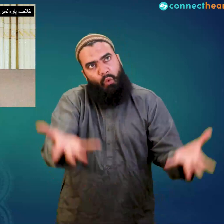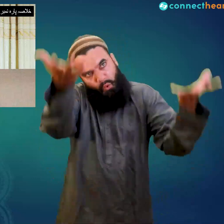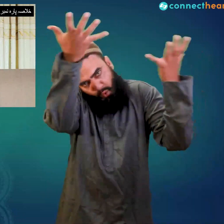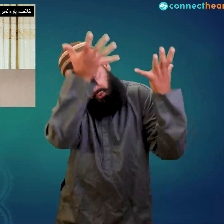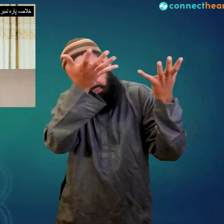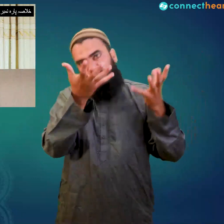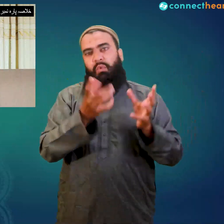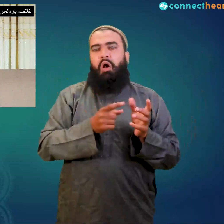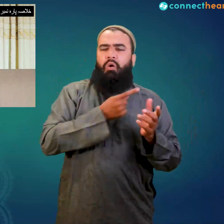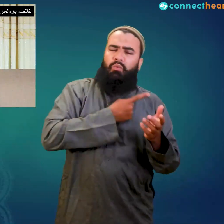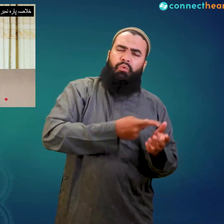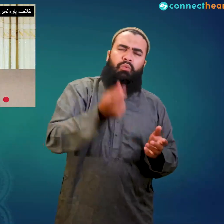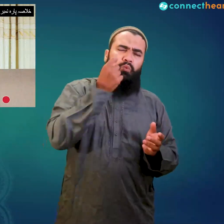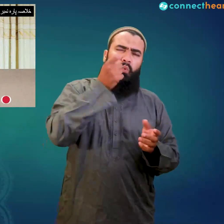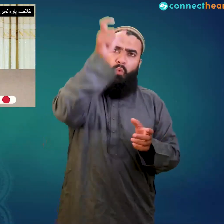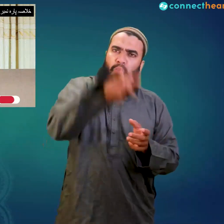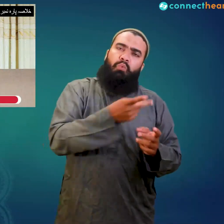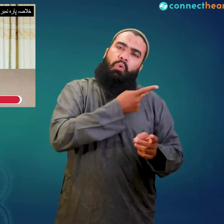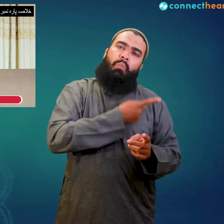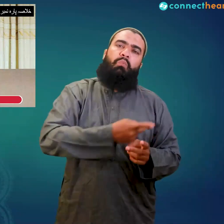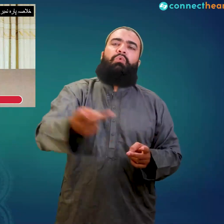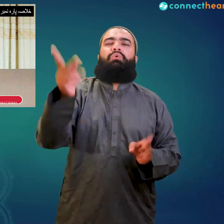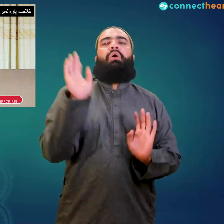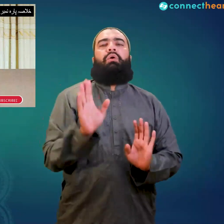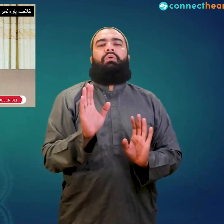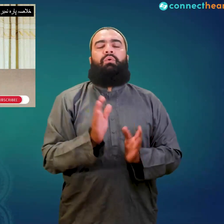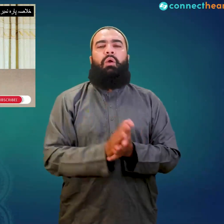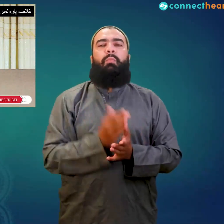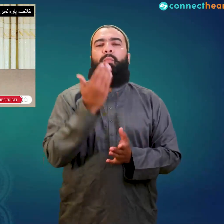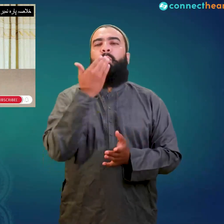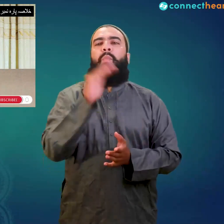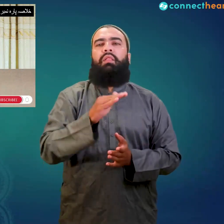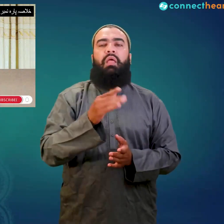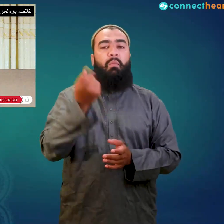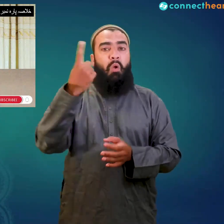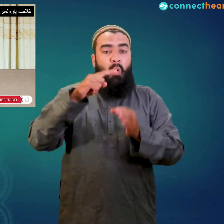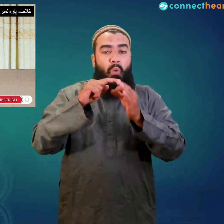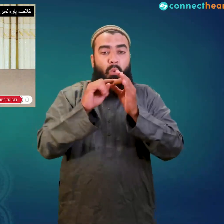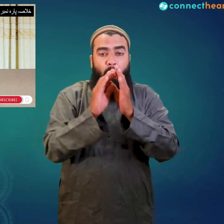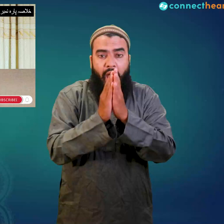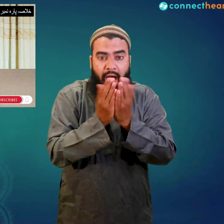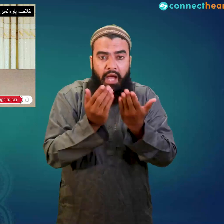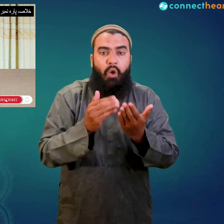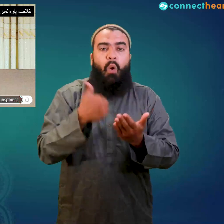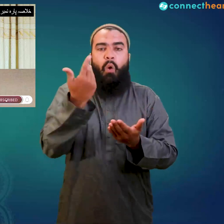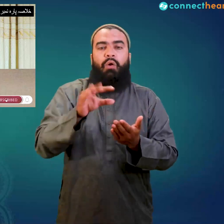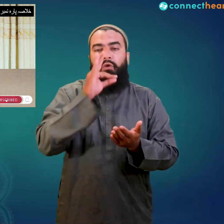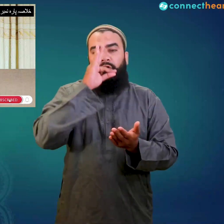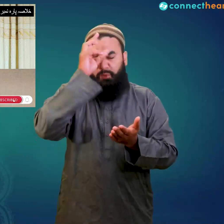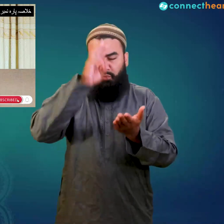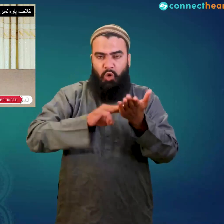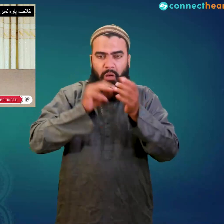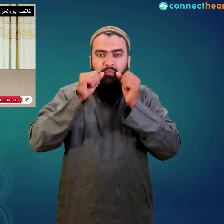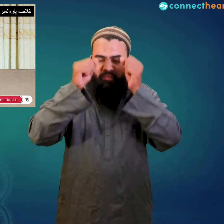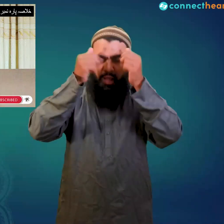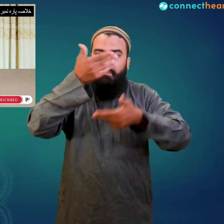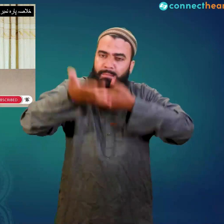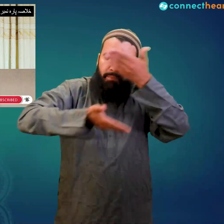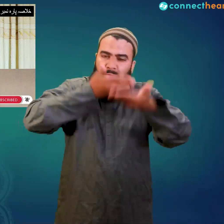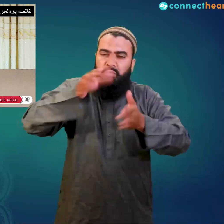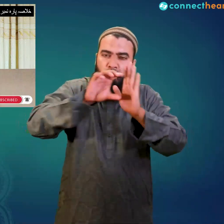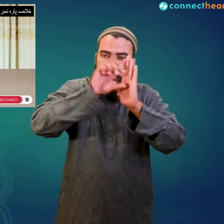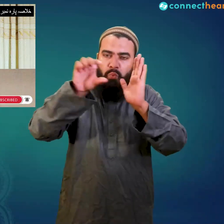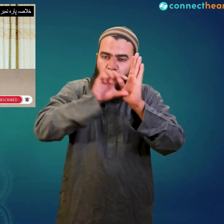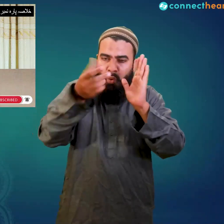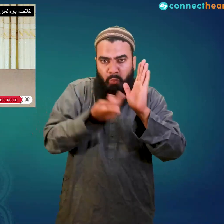بات معلوم ہو گئی کہ جو کوئی گناہ کا باعث بنتا ہے تحریک کا باعث بنتا ہے گناہ کے کام